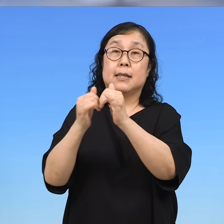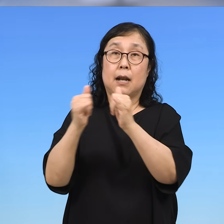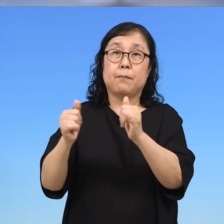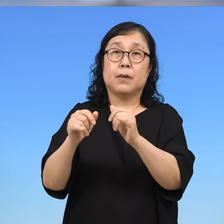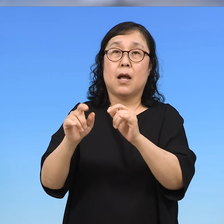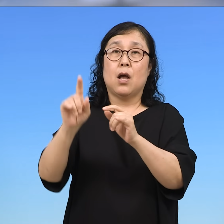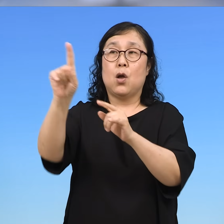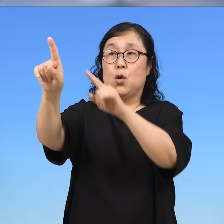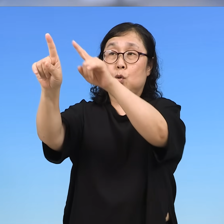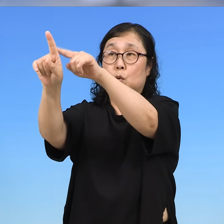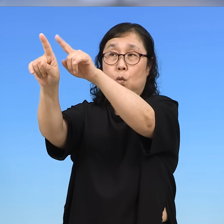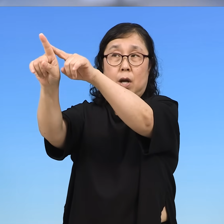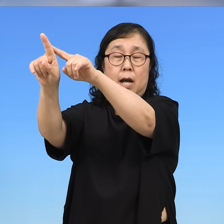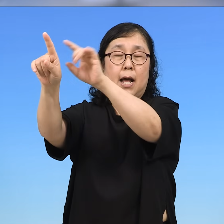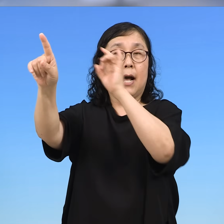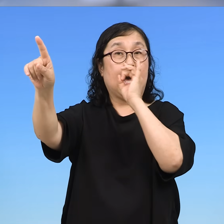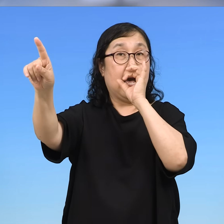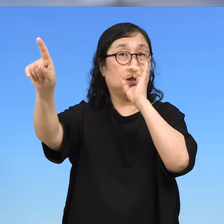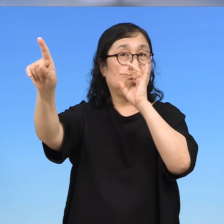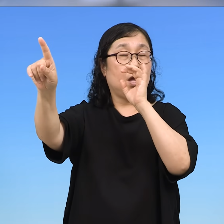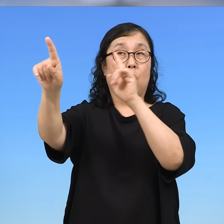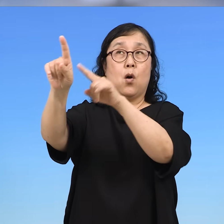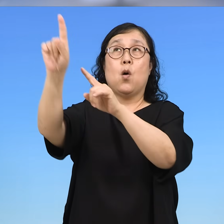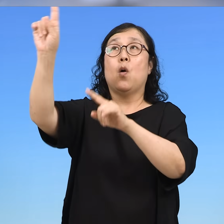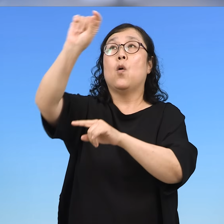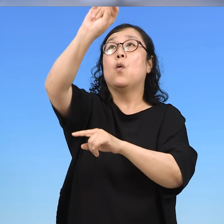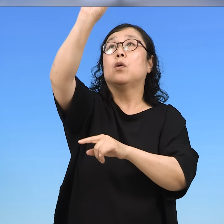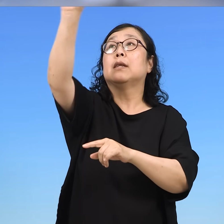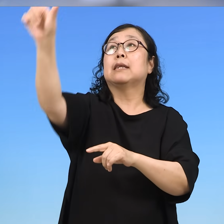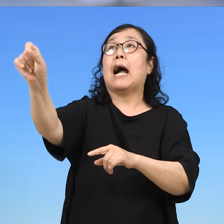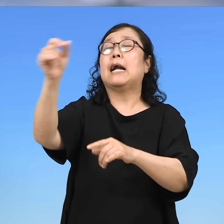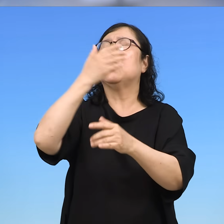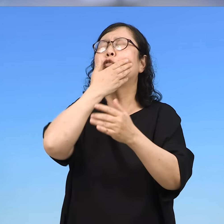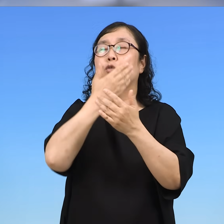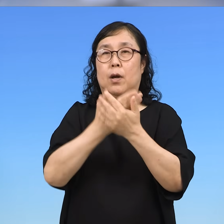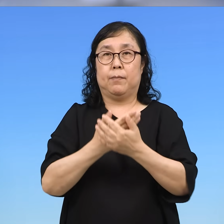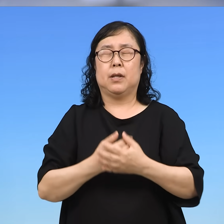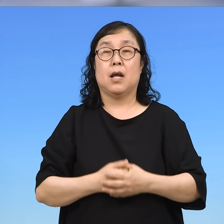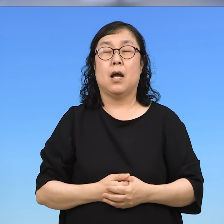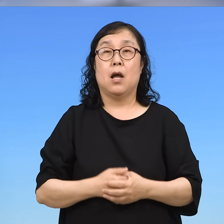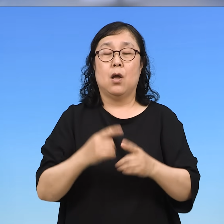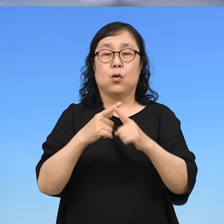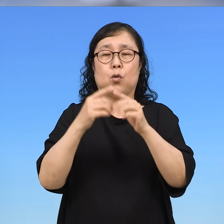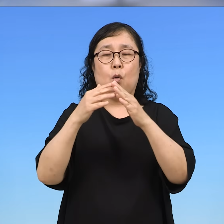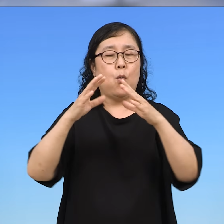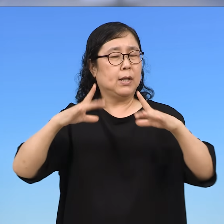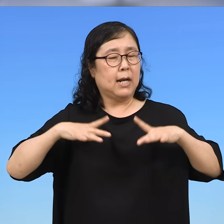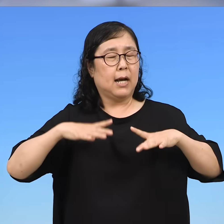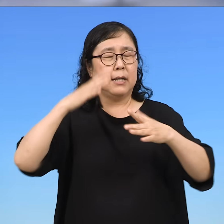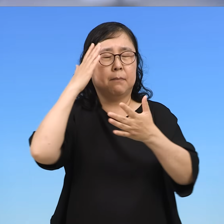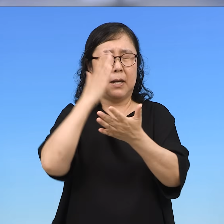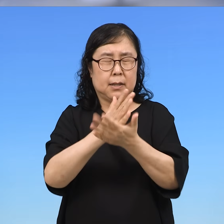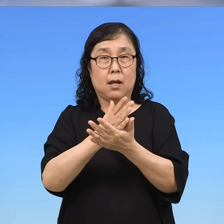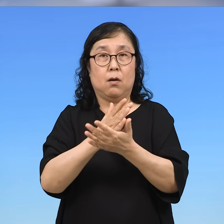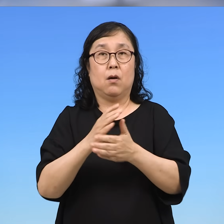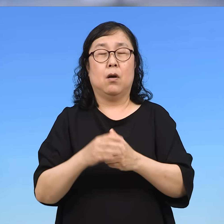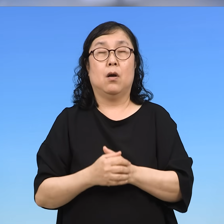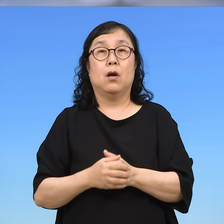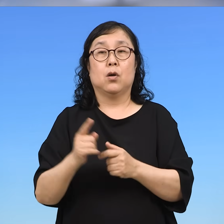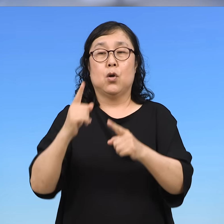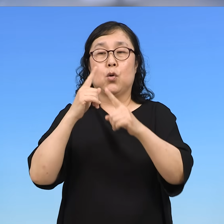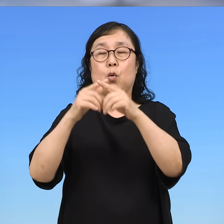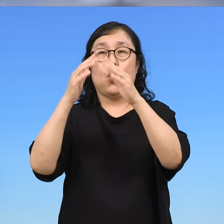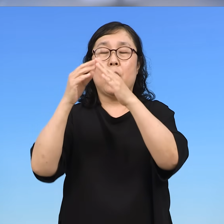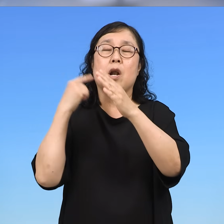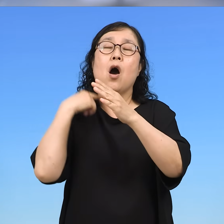됩니다. 분당 우리 교회 자랑을 너무 많이 하는 거, 그거 절대 좋은 게 아니에요. 교회 자랑하는 거 아니에요.